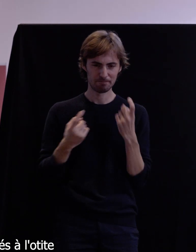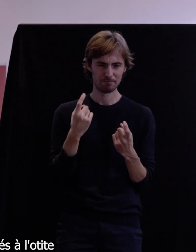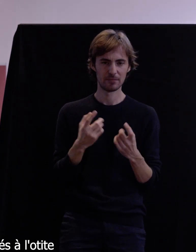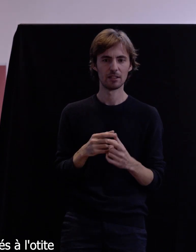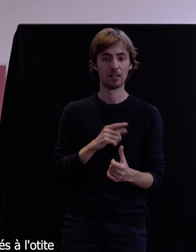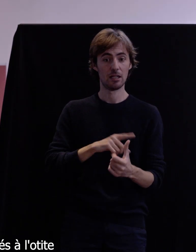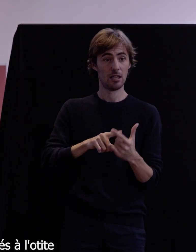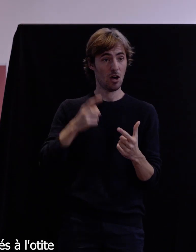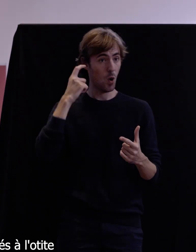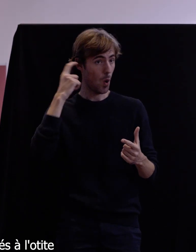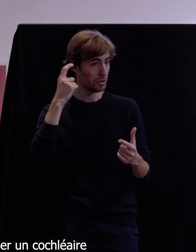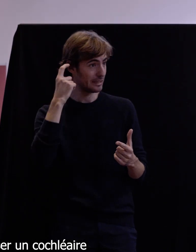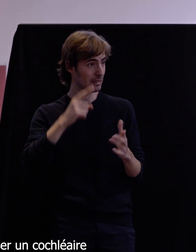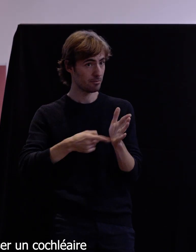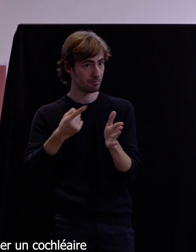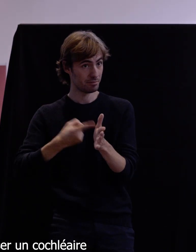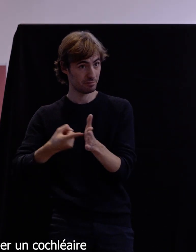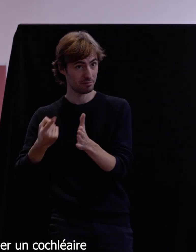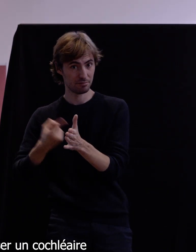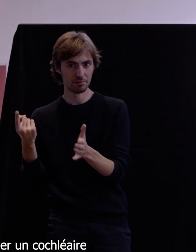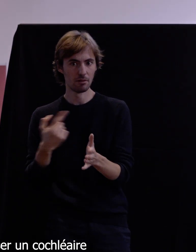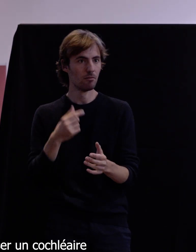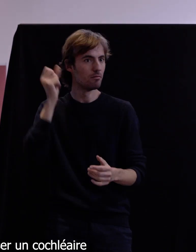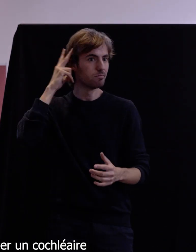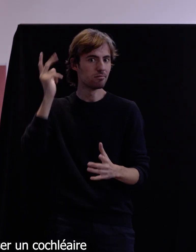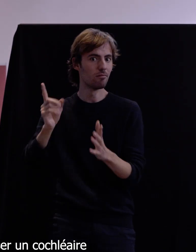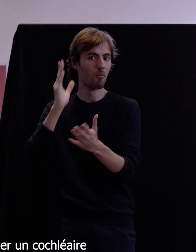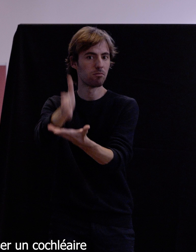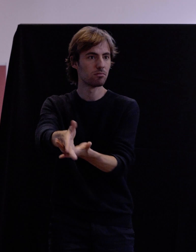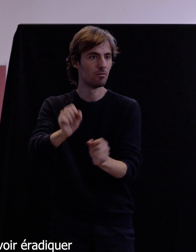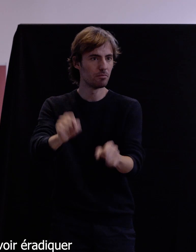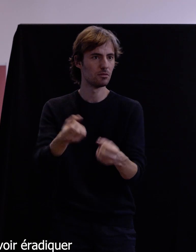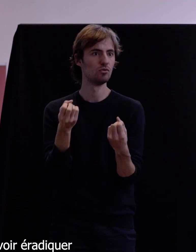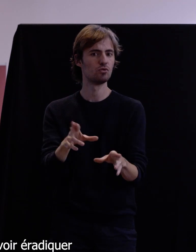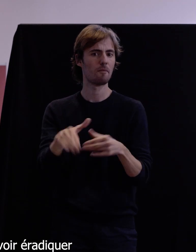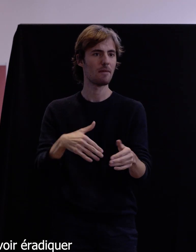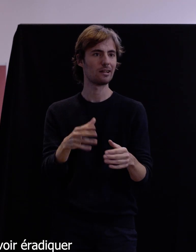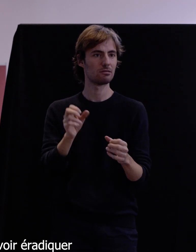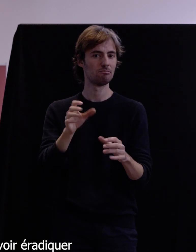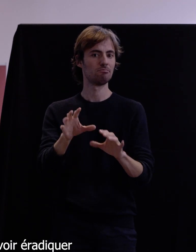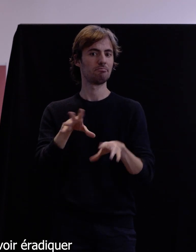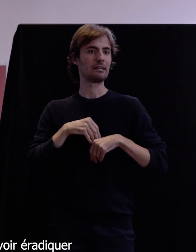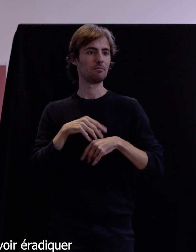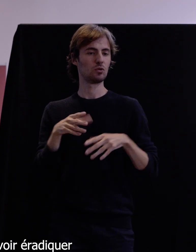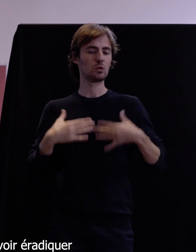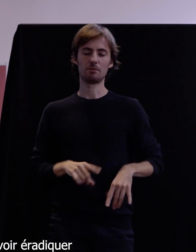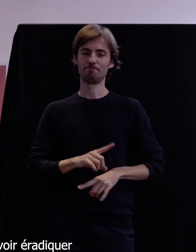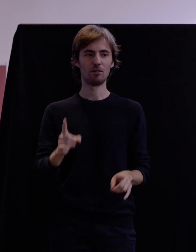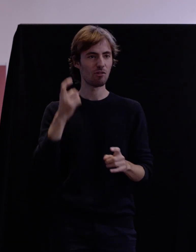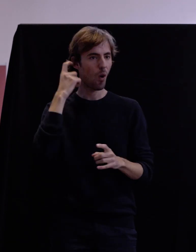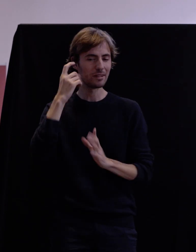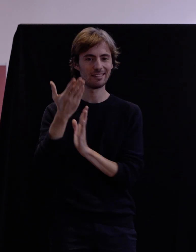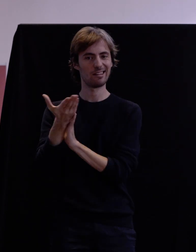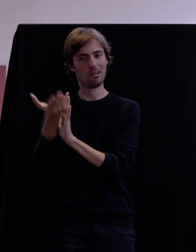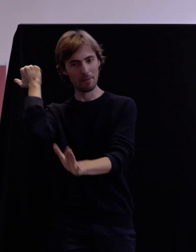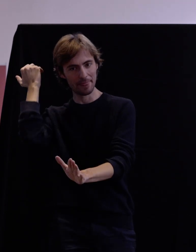chronique. En période d'otite chronique, on ne peut pas poser un implant cochléaire de façon sûre, donc il faut pouvoir éradiquer le problème